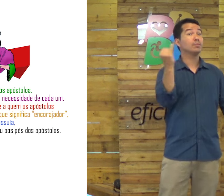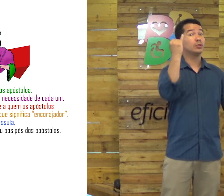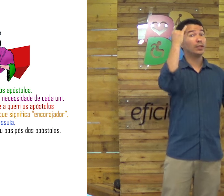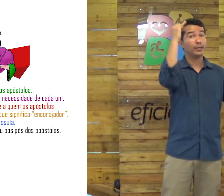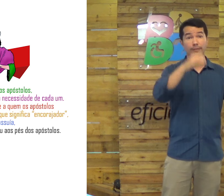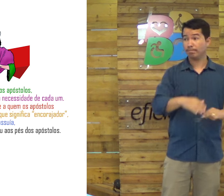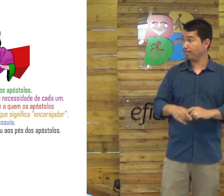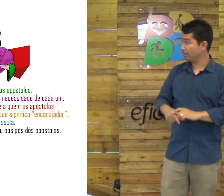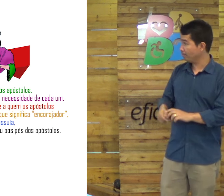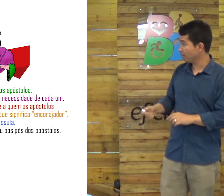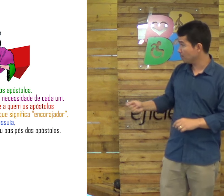só, é bem importante.